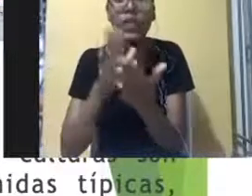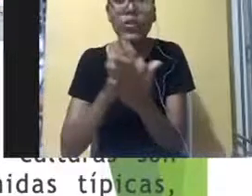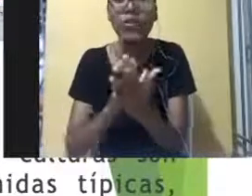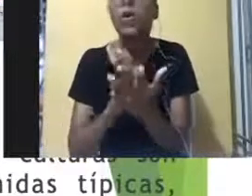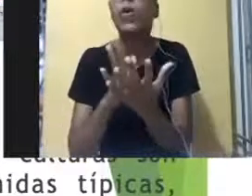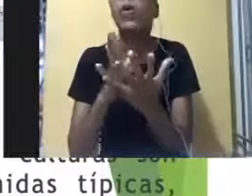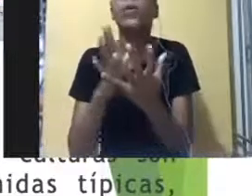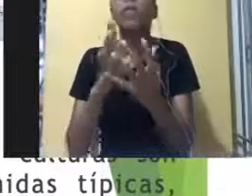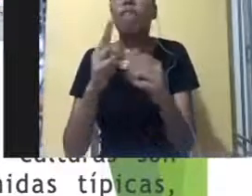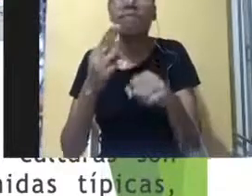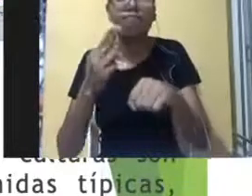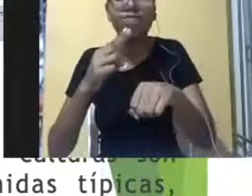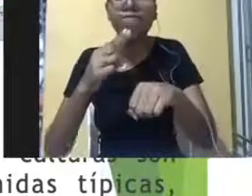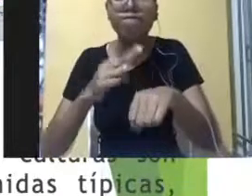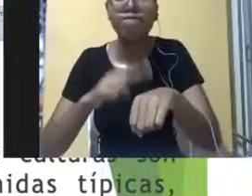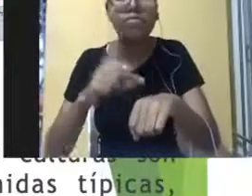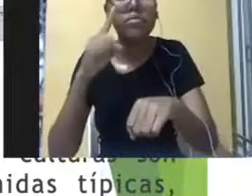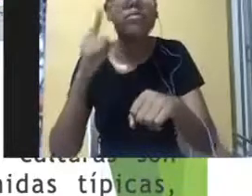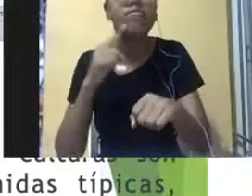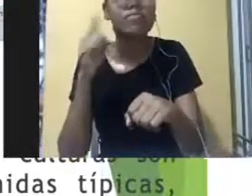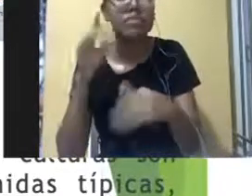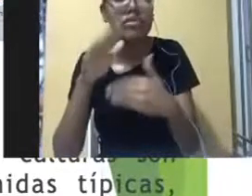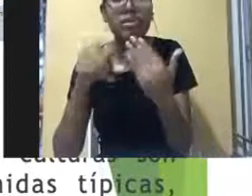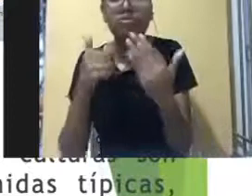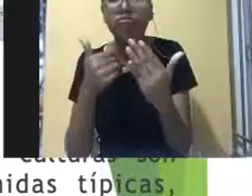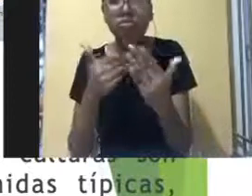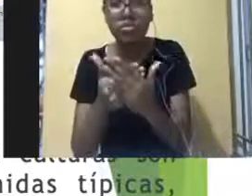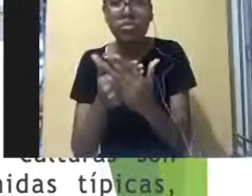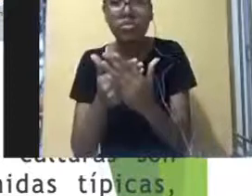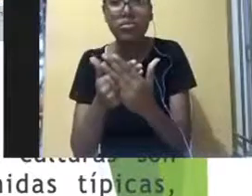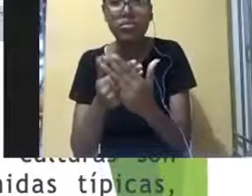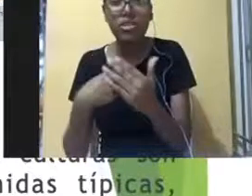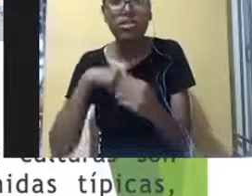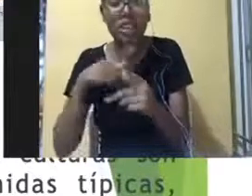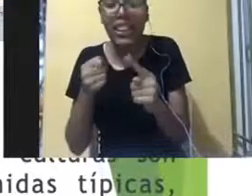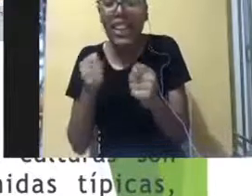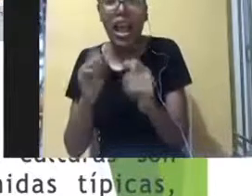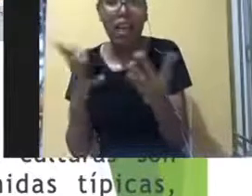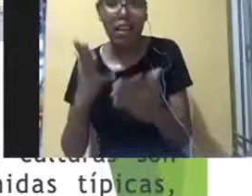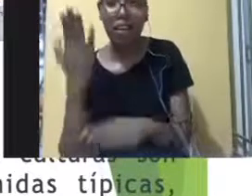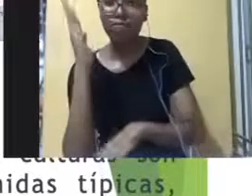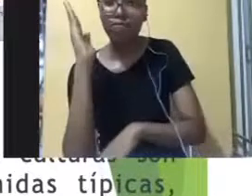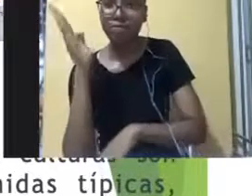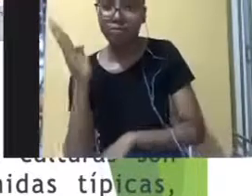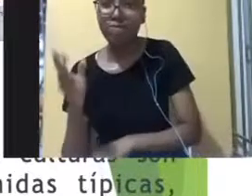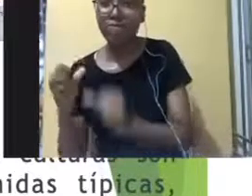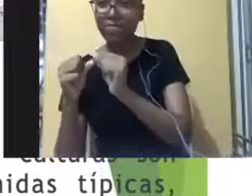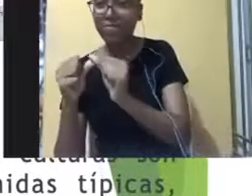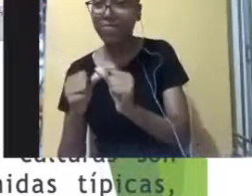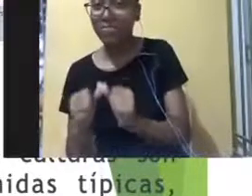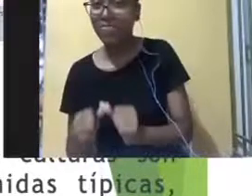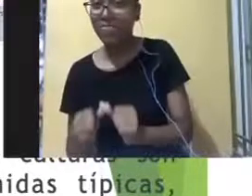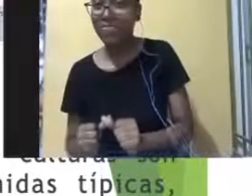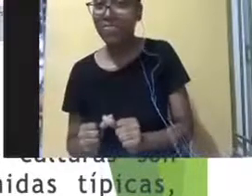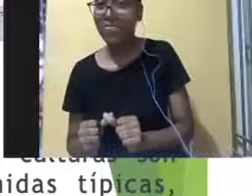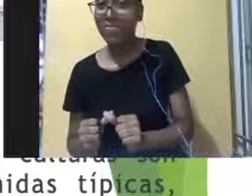Humanidad, todos los que estamos involucrados en esto, seguir con estas conferencias parte por parte. En conclusión, como dice